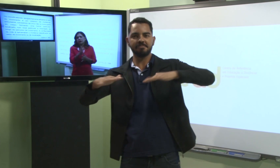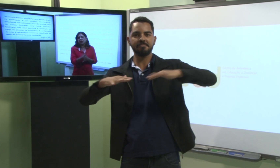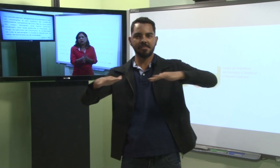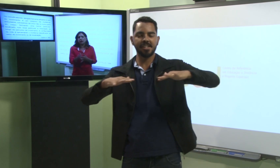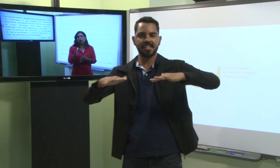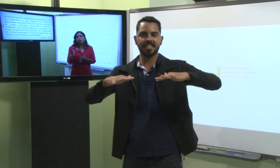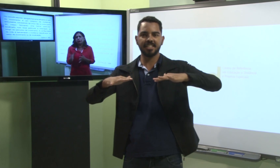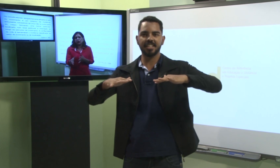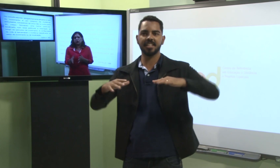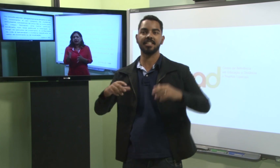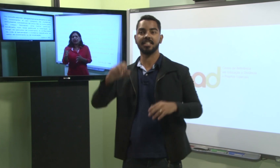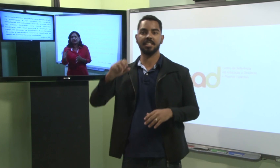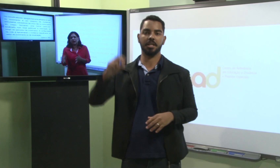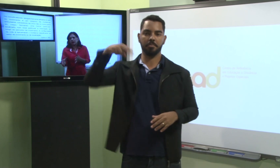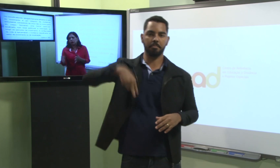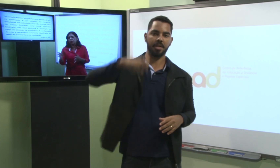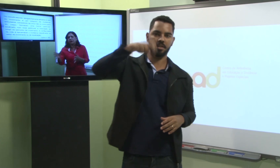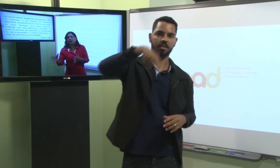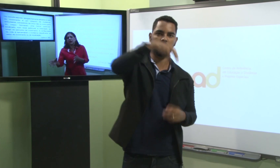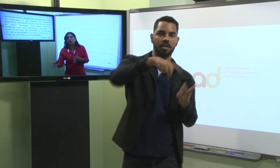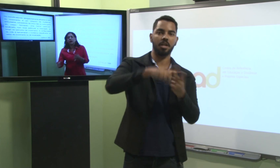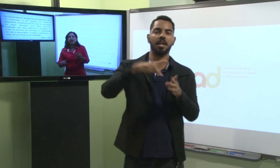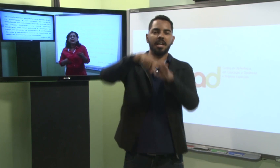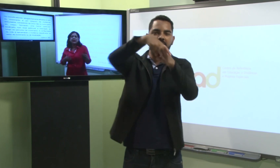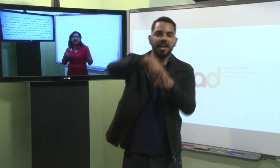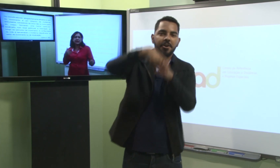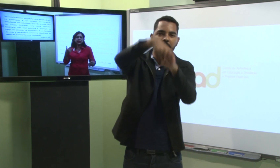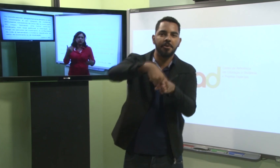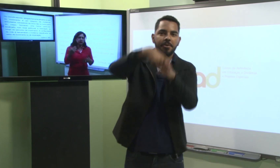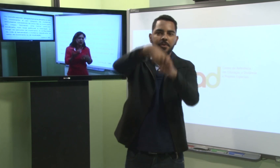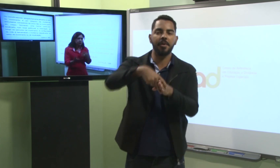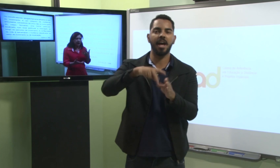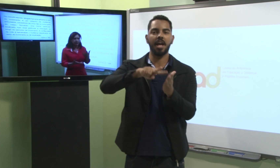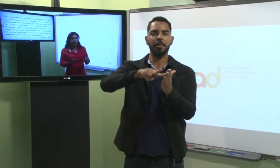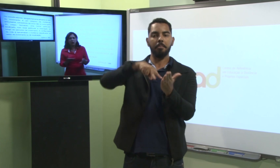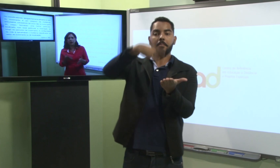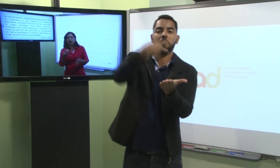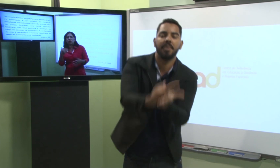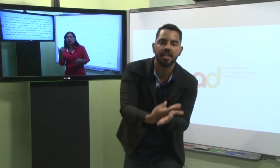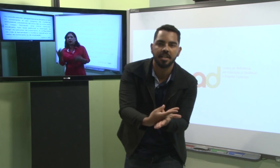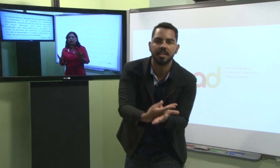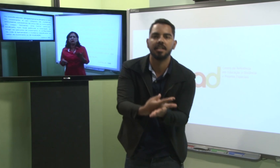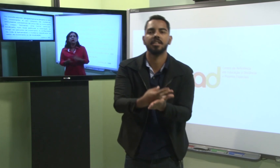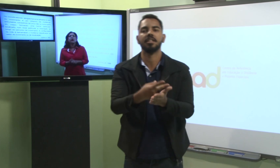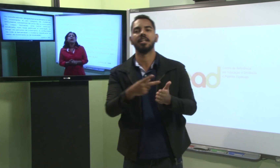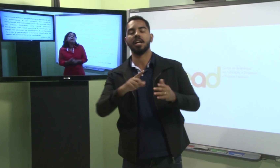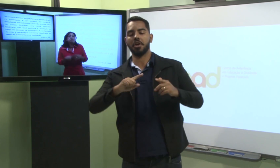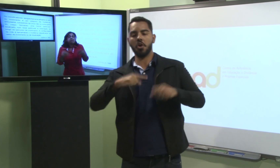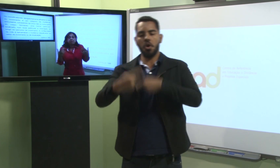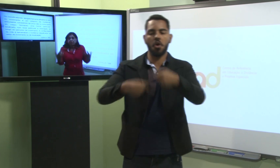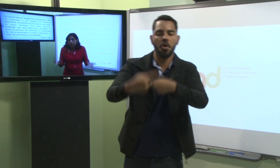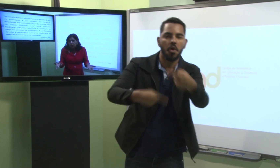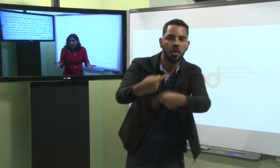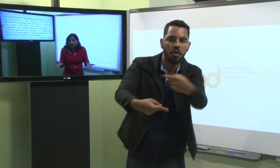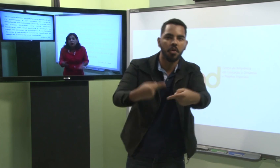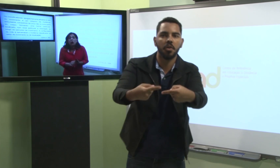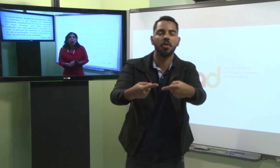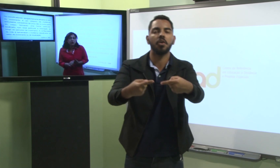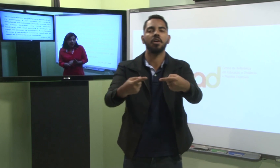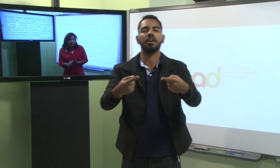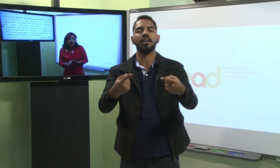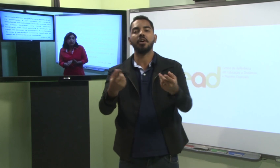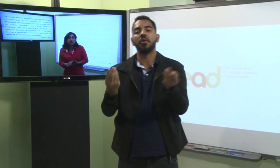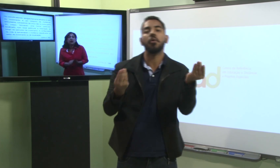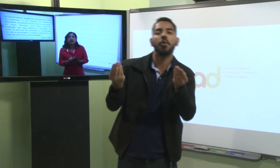é saltando, galopando, se arrastando, tropeçando, descendo dentro para fora, enrolando. Bom,